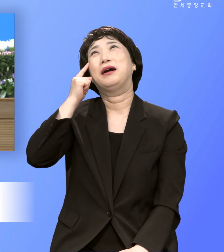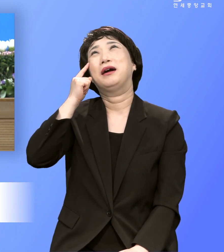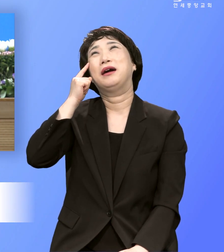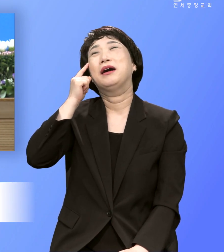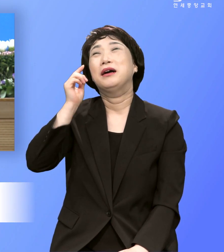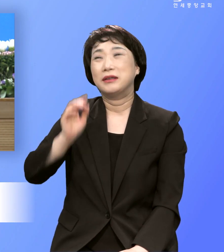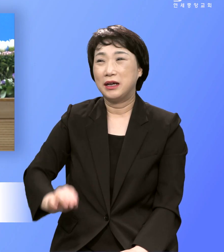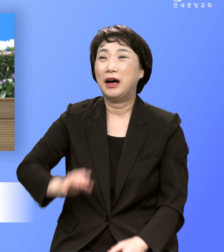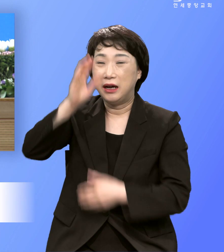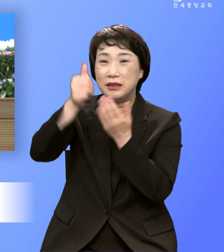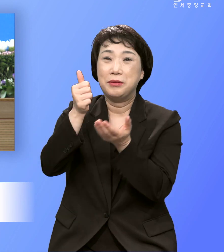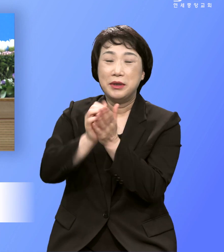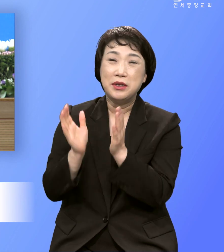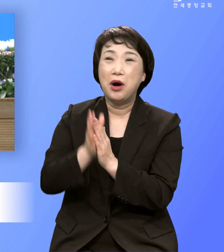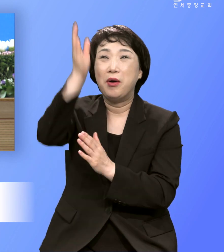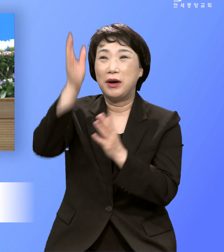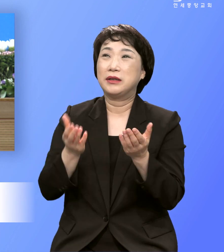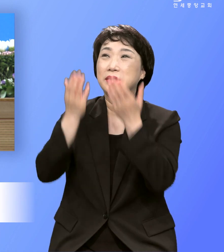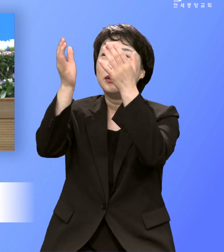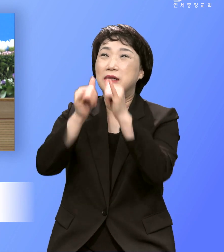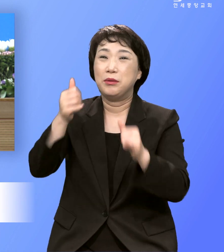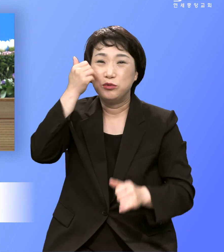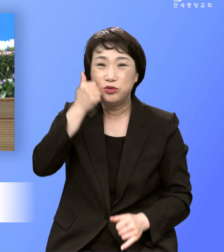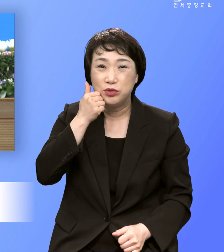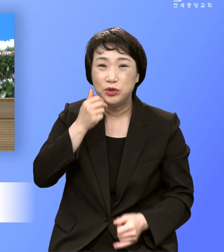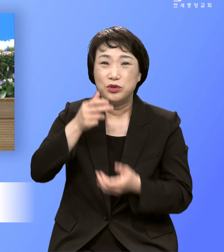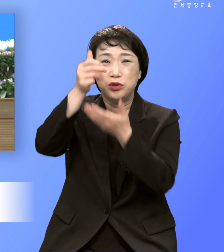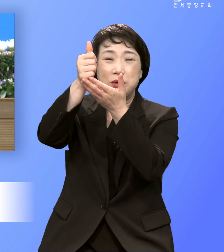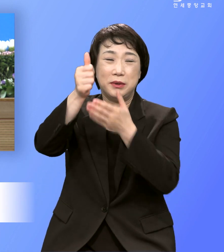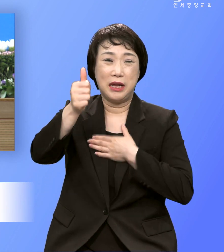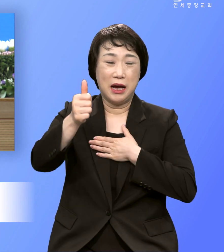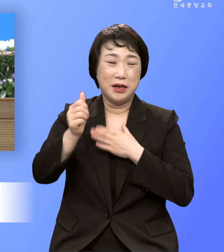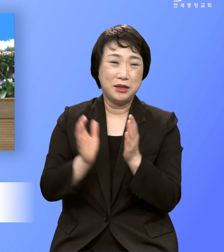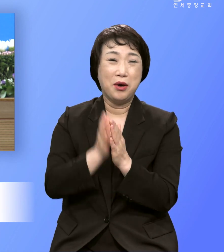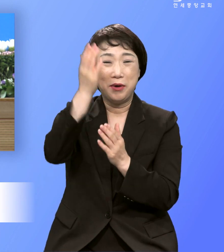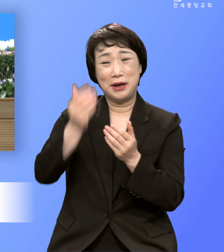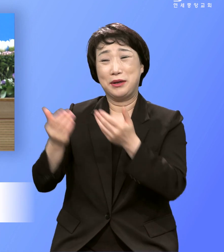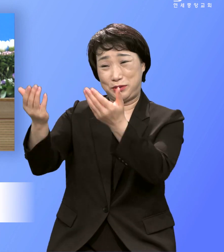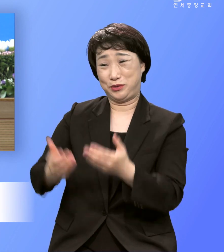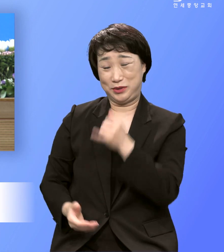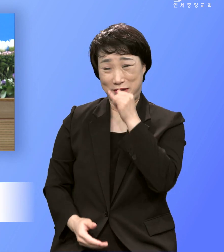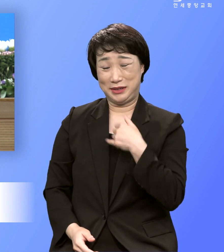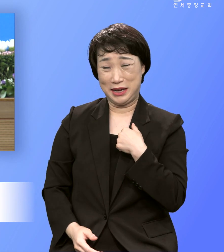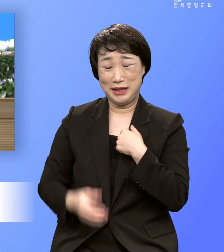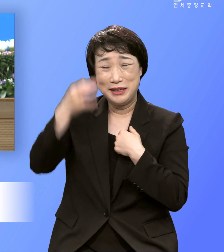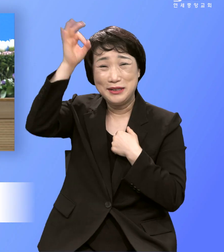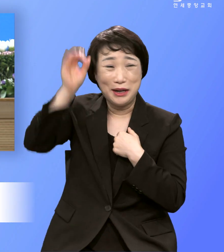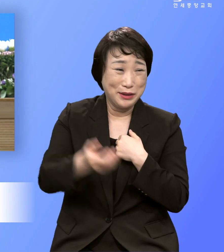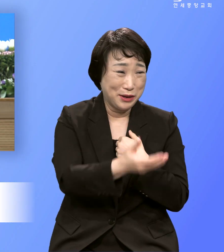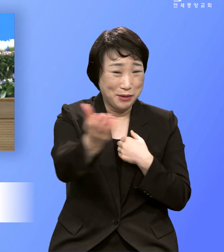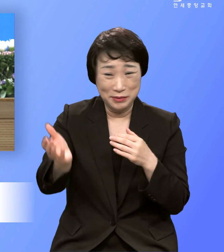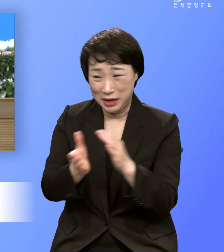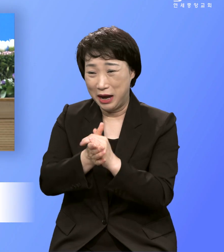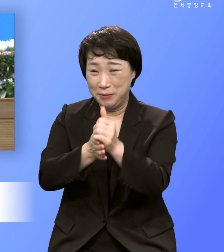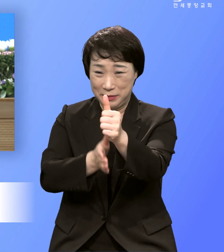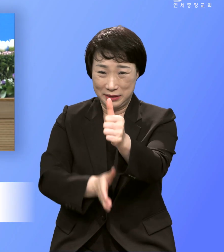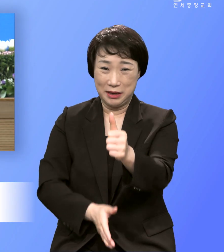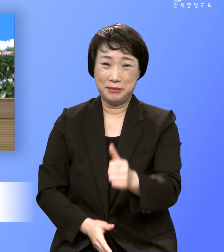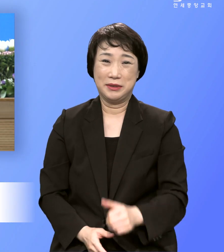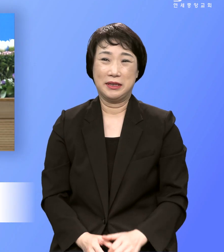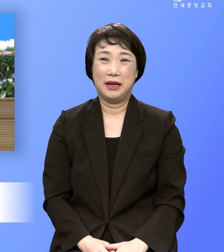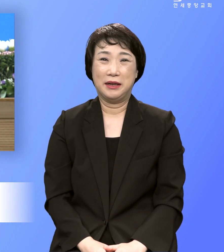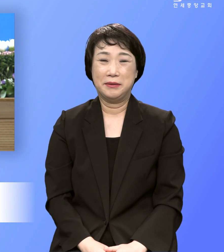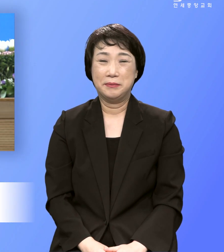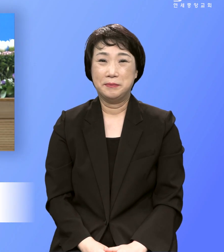말이야. 하나님을 영화롭게 한 자가 주님도 나를 영화롭게 한다는 사실을 인정하면 아멘 합시다.